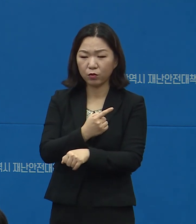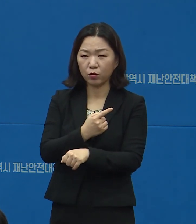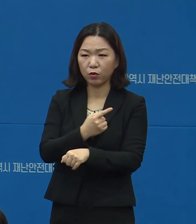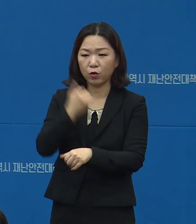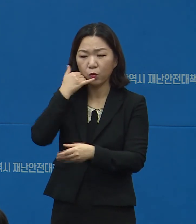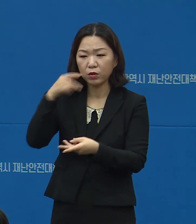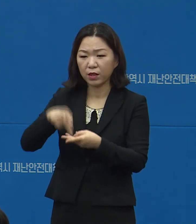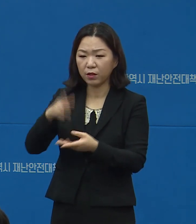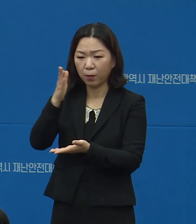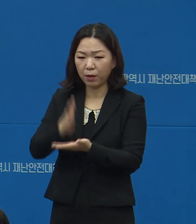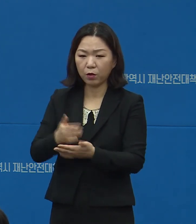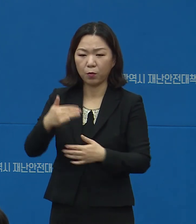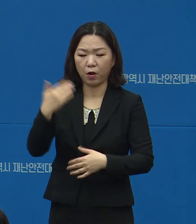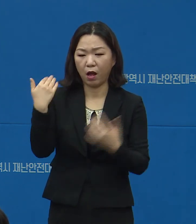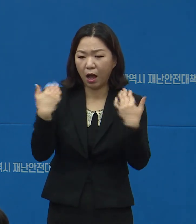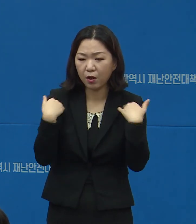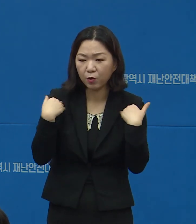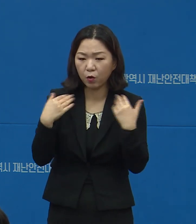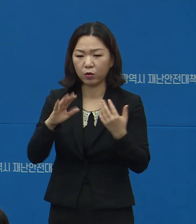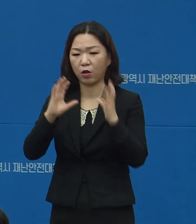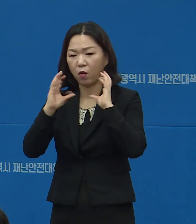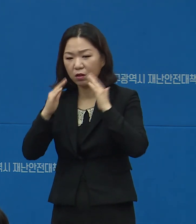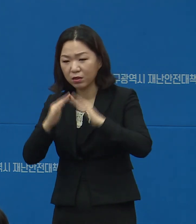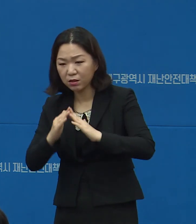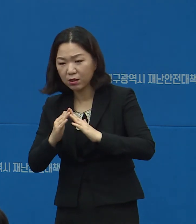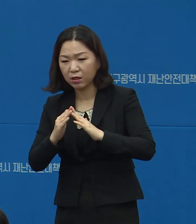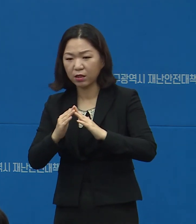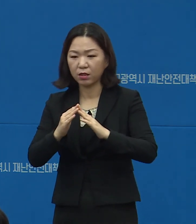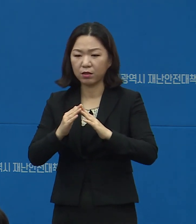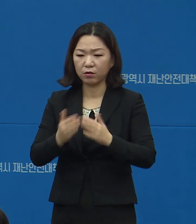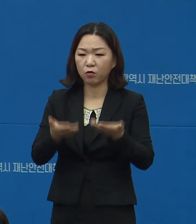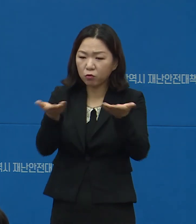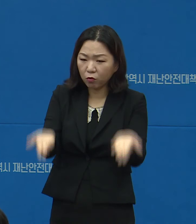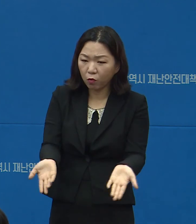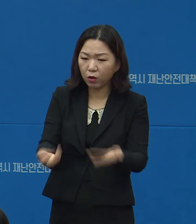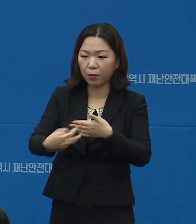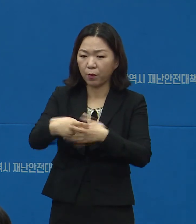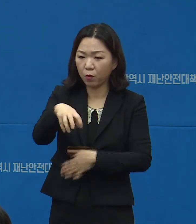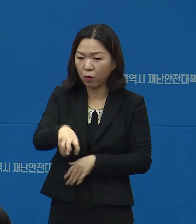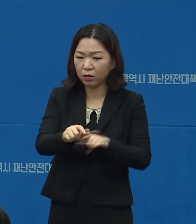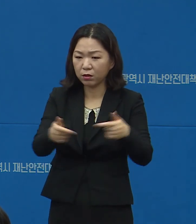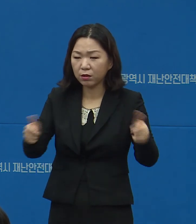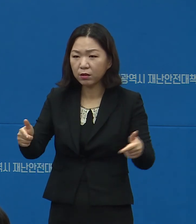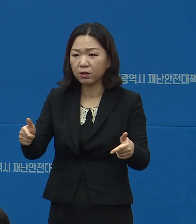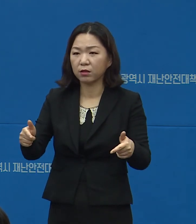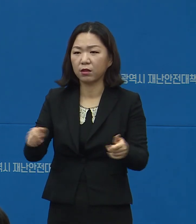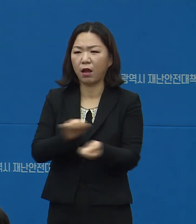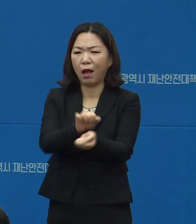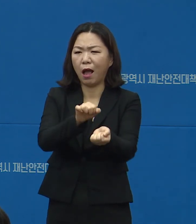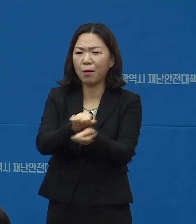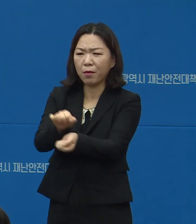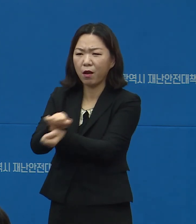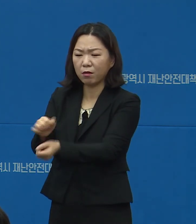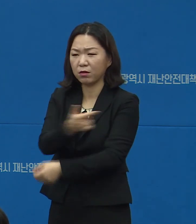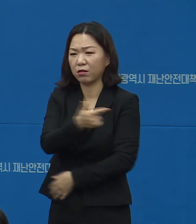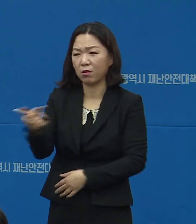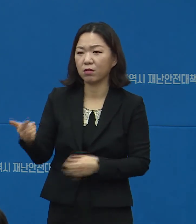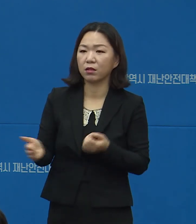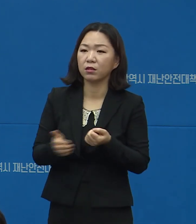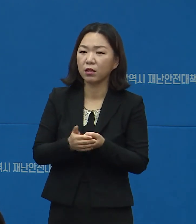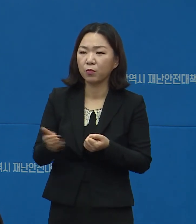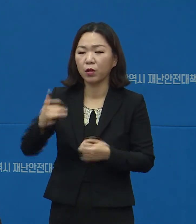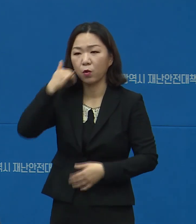이 학교라든가 그다음에 어린이집 그다음에 요양원 병원 이런 부분들의 유행 사례가 많았기 때문에